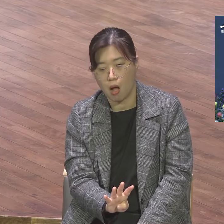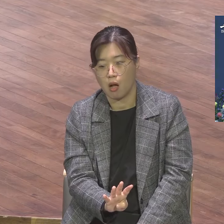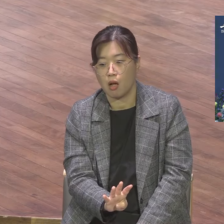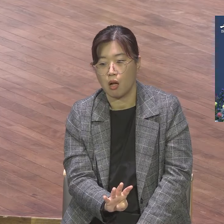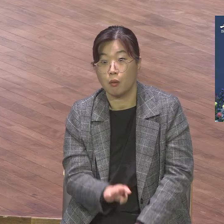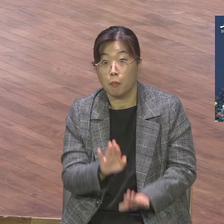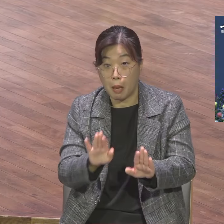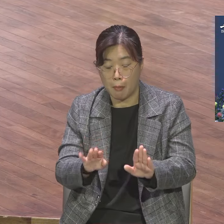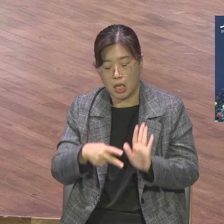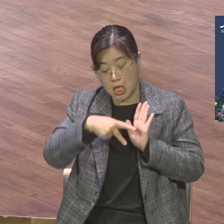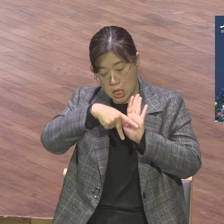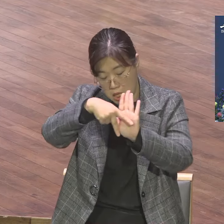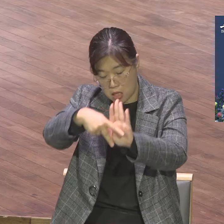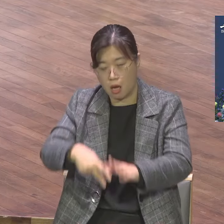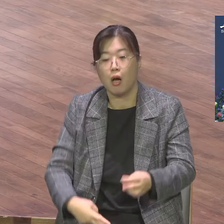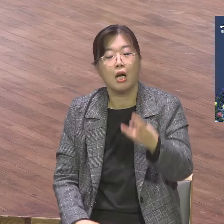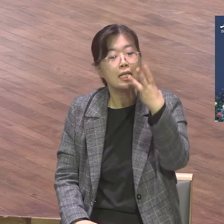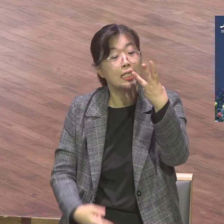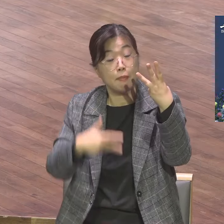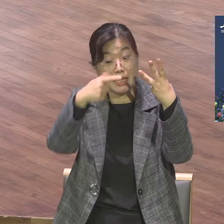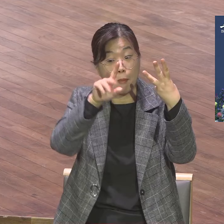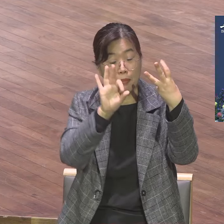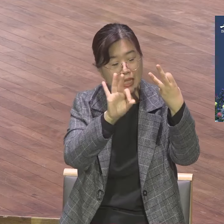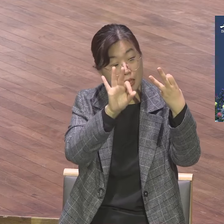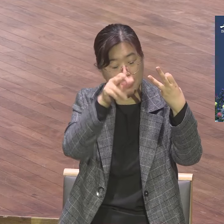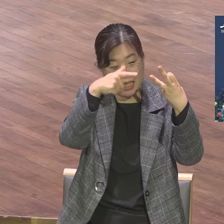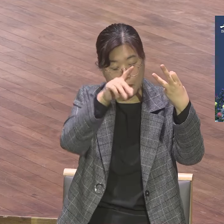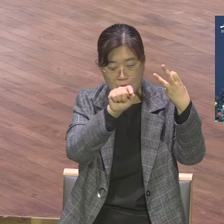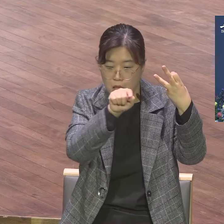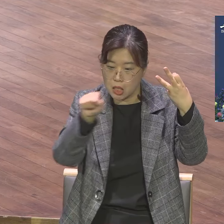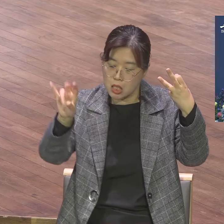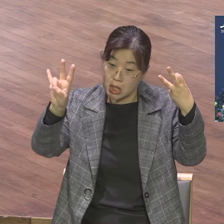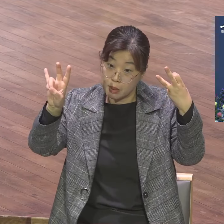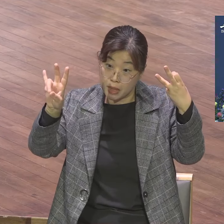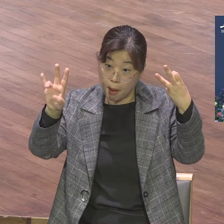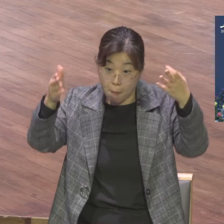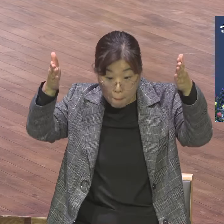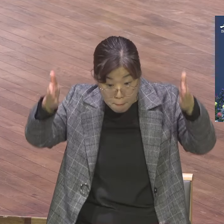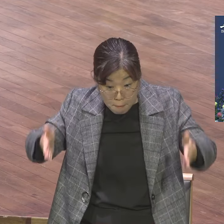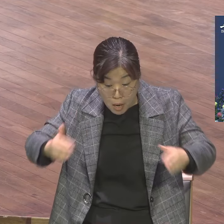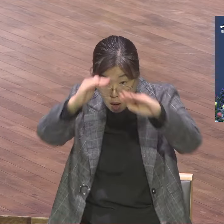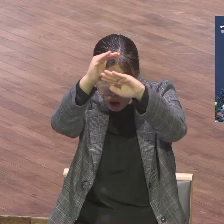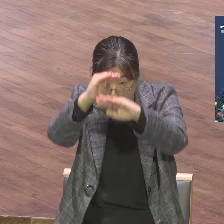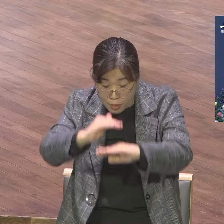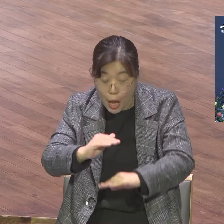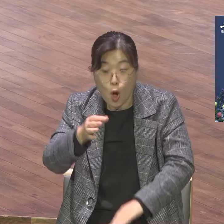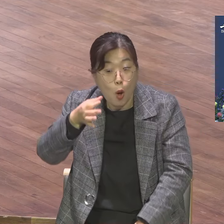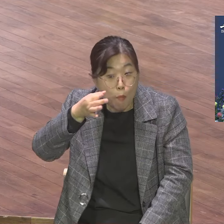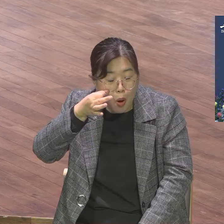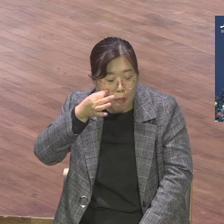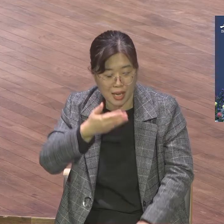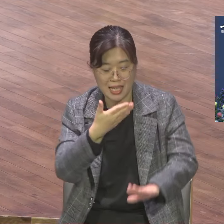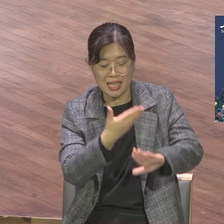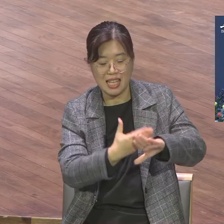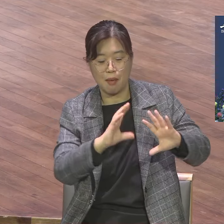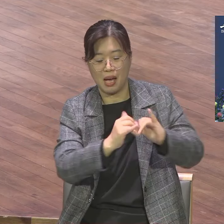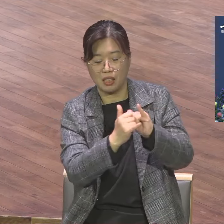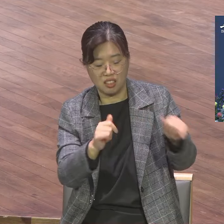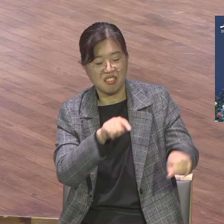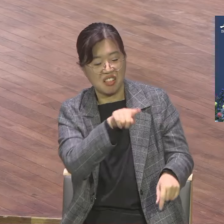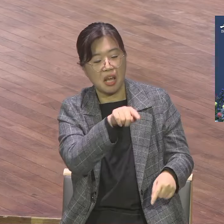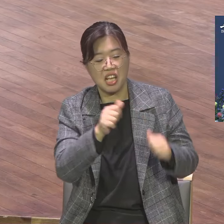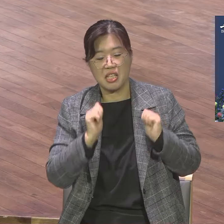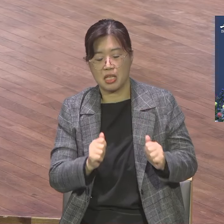말씀 가운데서 13장부터 23장까지 이방 민족들에 대한 심판 메시지가 쫙 기록되어